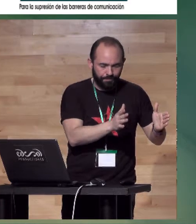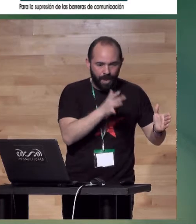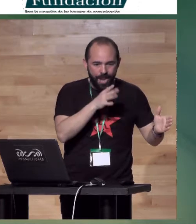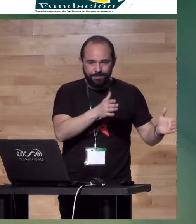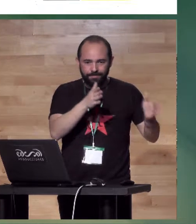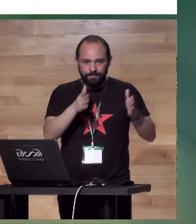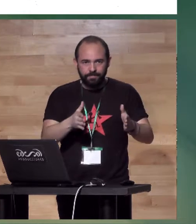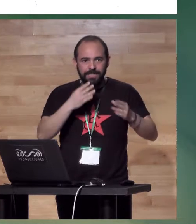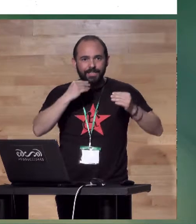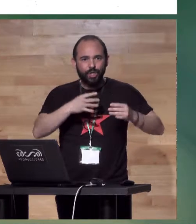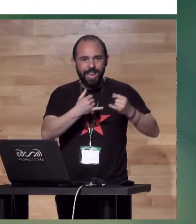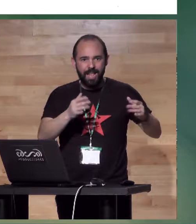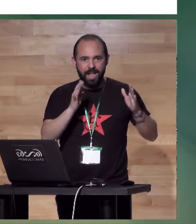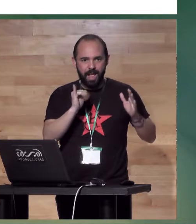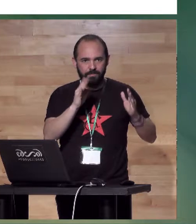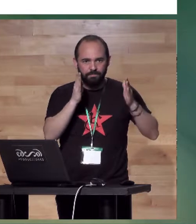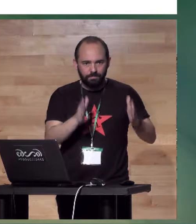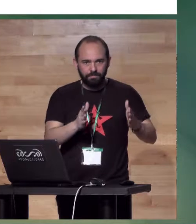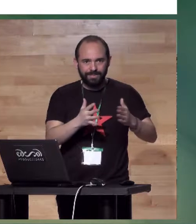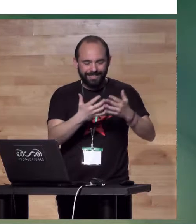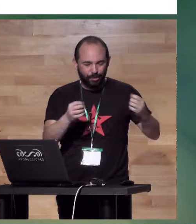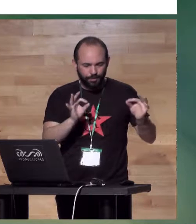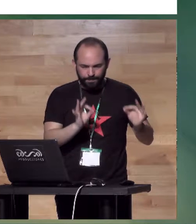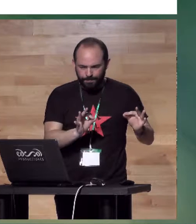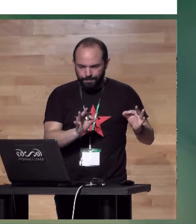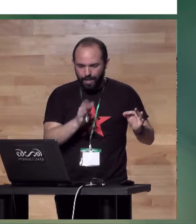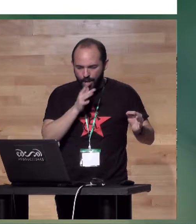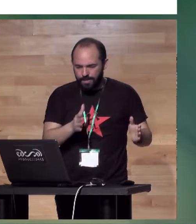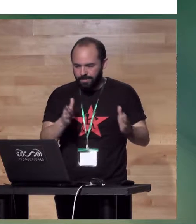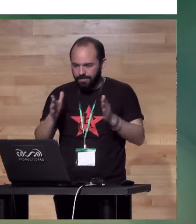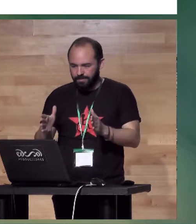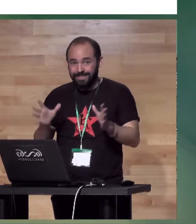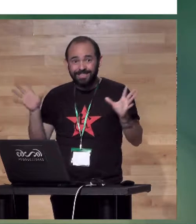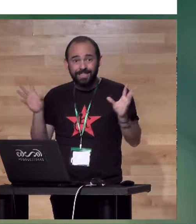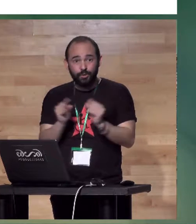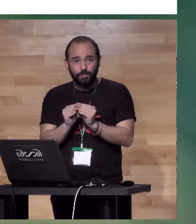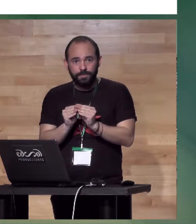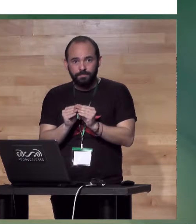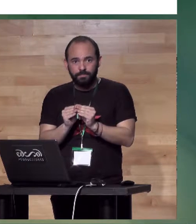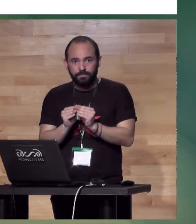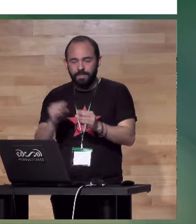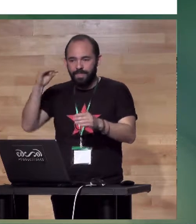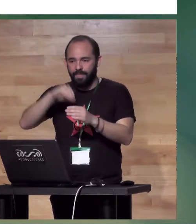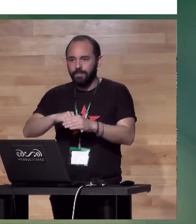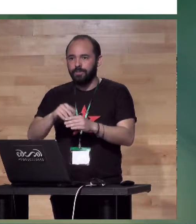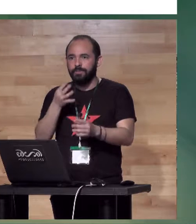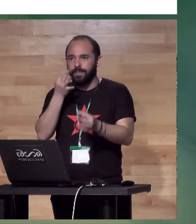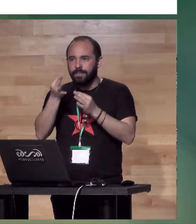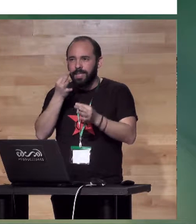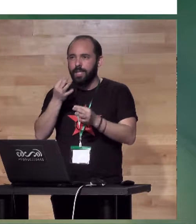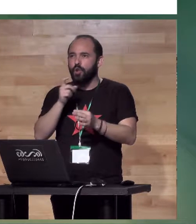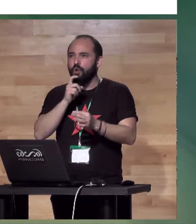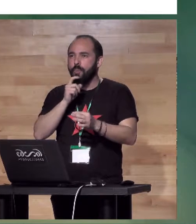Tenemos la idea. Luego tenemos también el storyline. Luego tenemos también la sinopsis, el